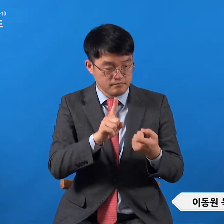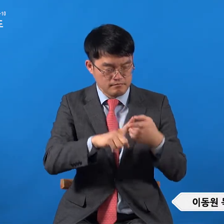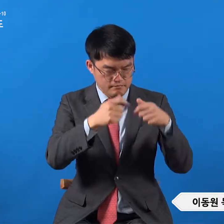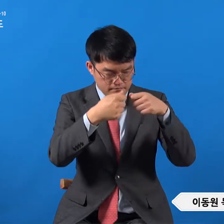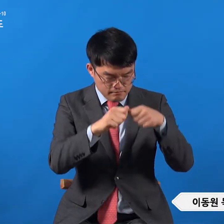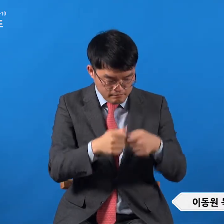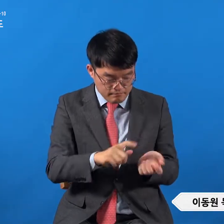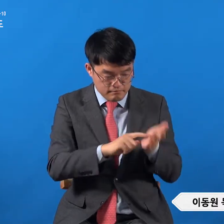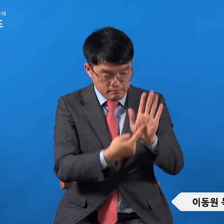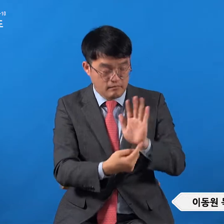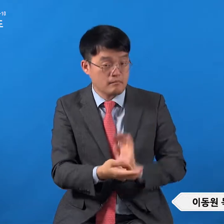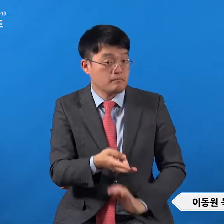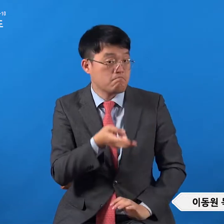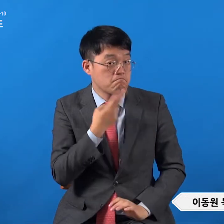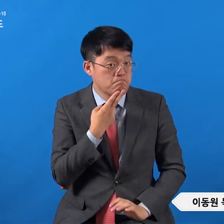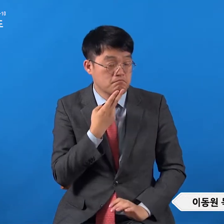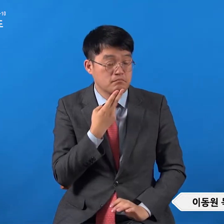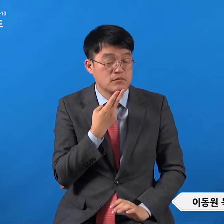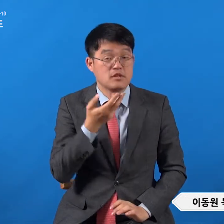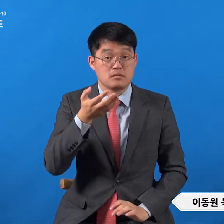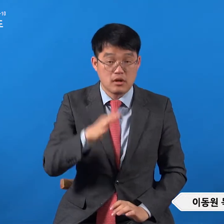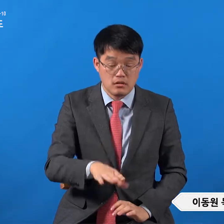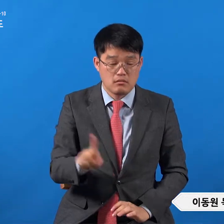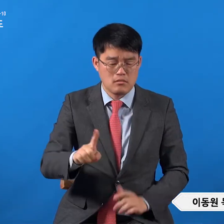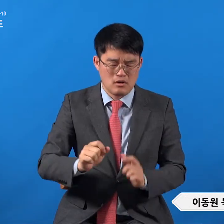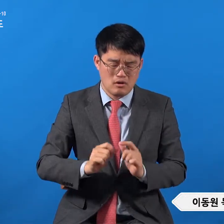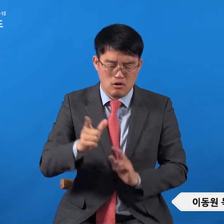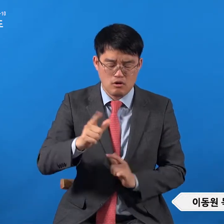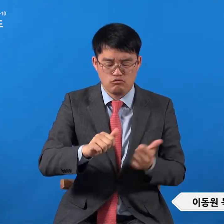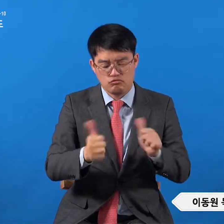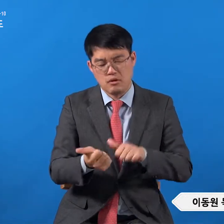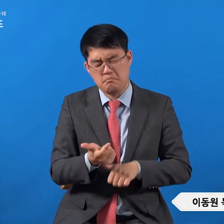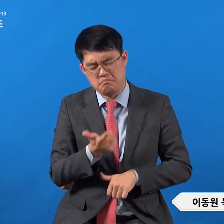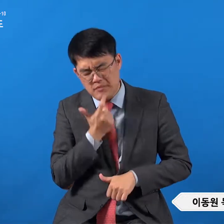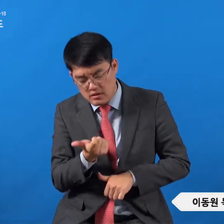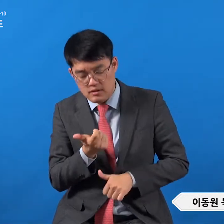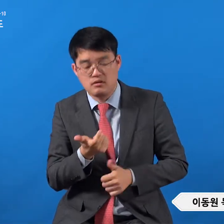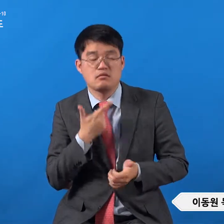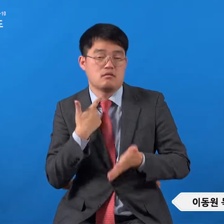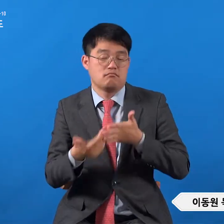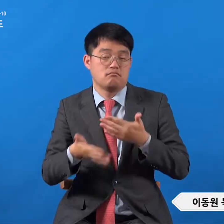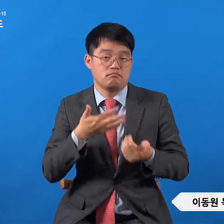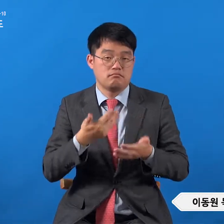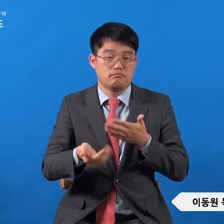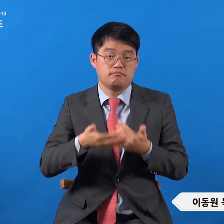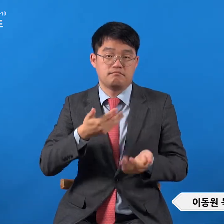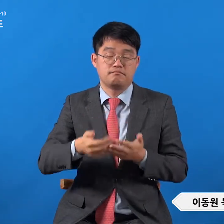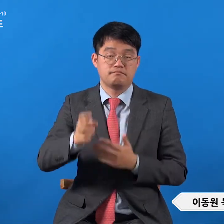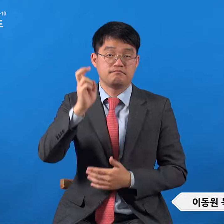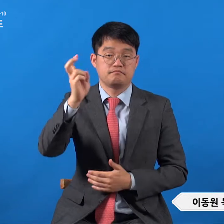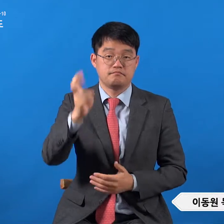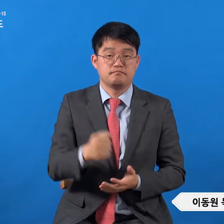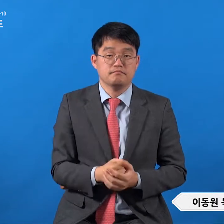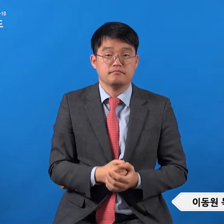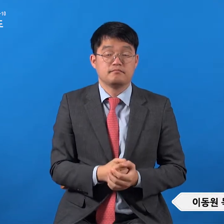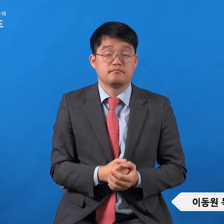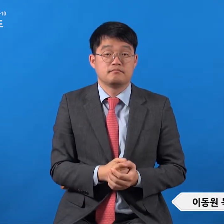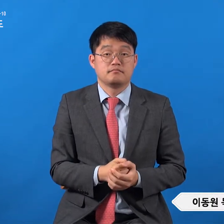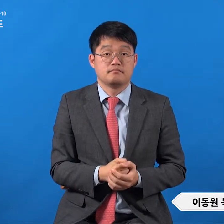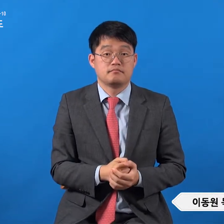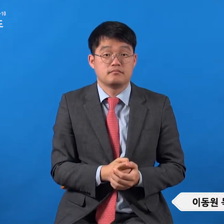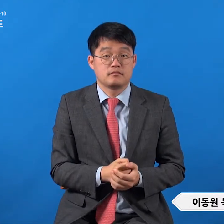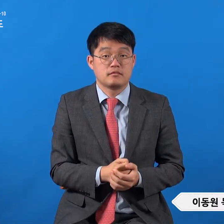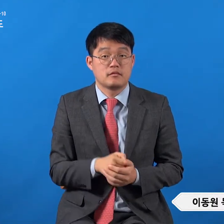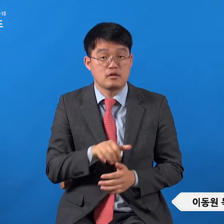않았기 때문에 어떤 사건인지 잘 알 수 없어요. 그러나 거의 죽을 뻔한 그런 경험이었을 것입니다. 자,